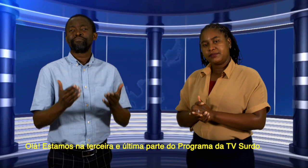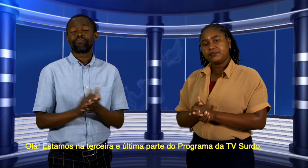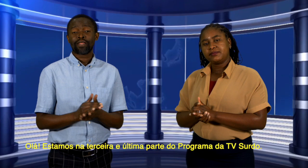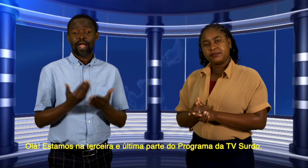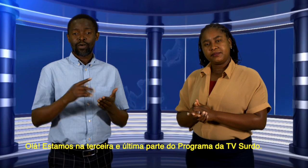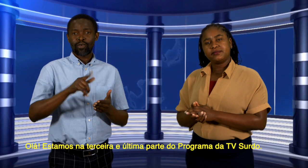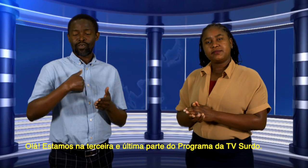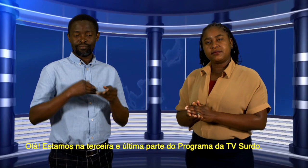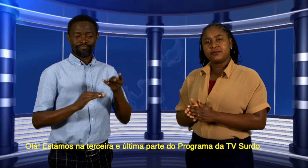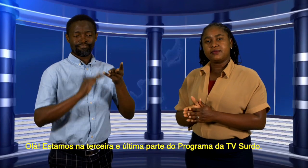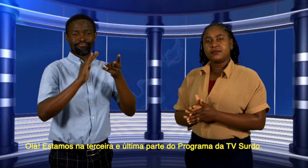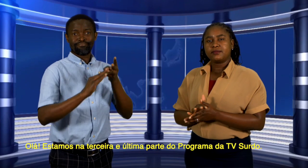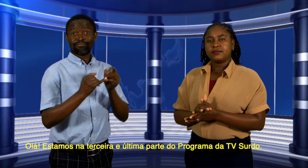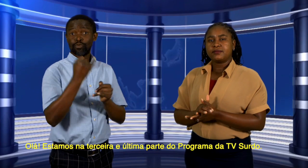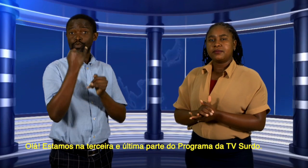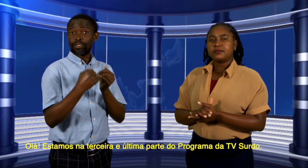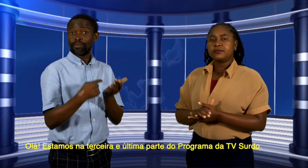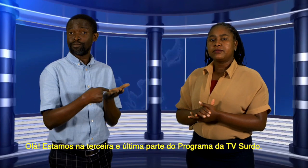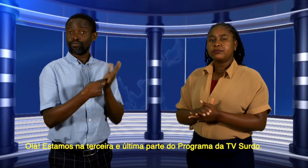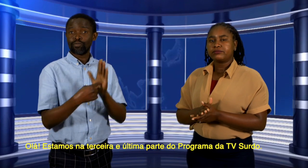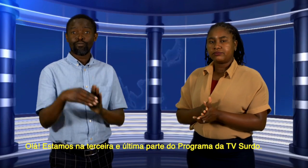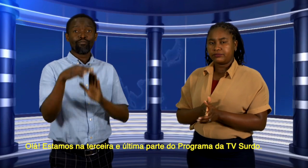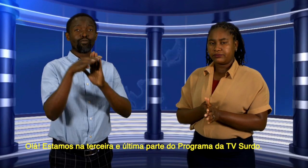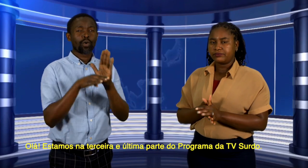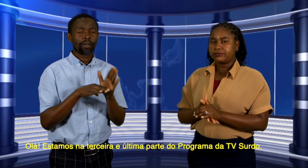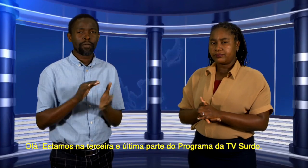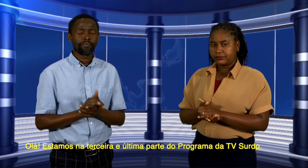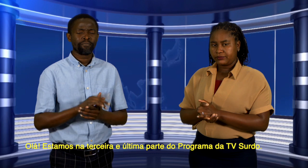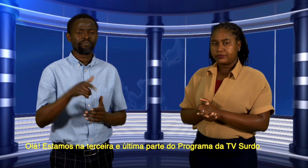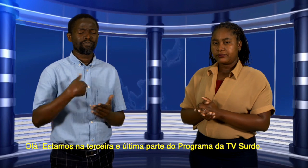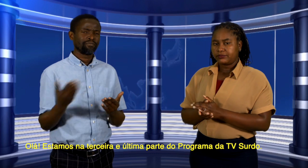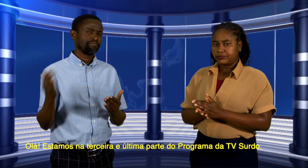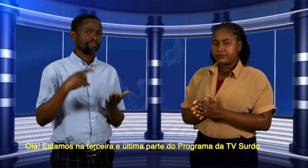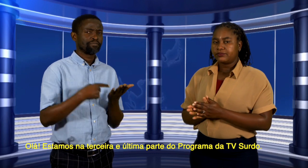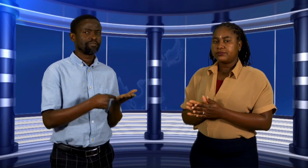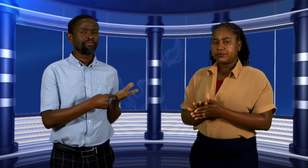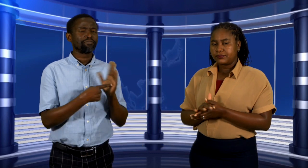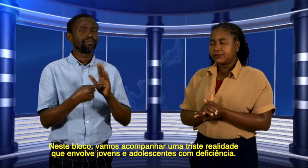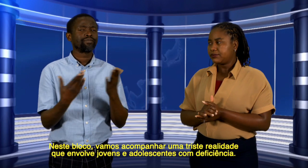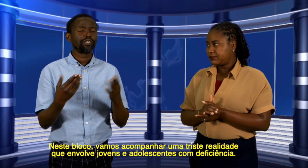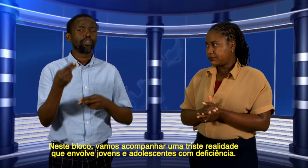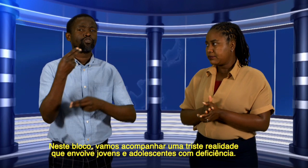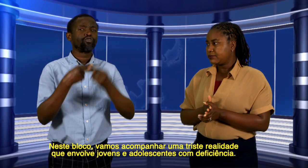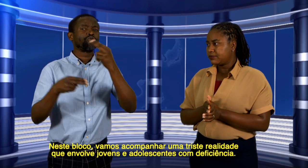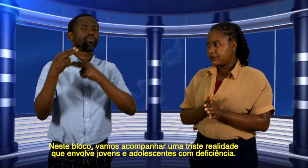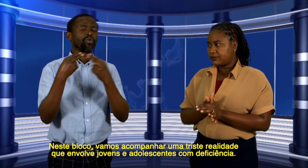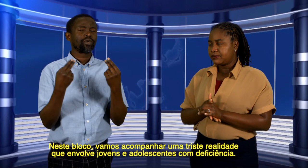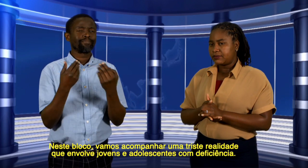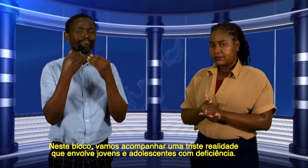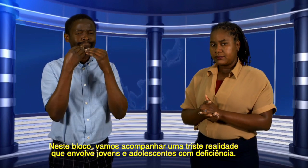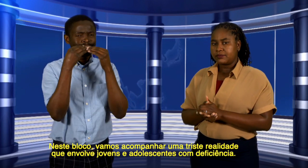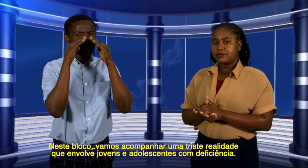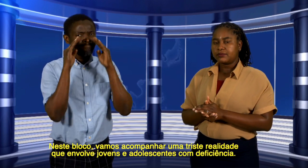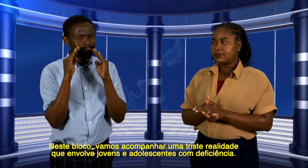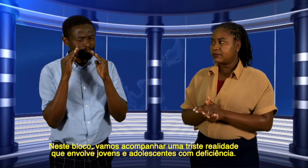Olá, estamos na terceira e última parte do programa da TV Surdo. Neste bloco,